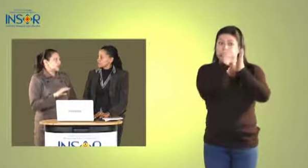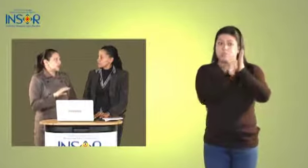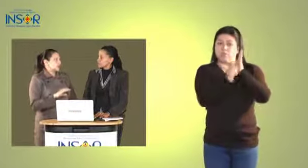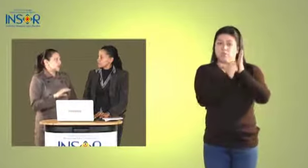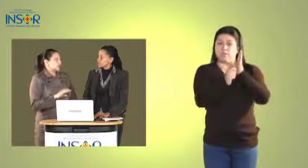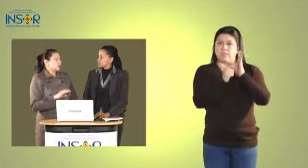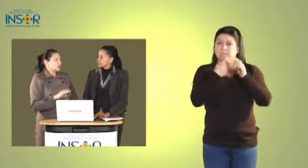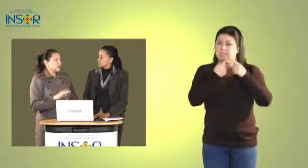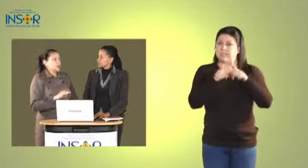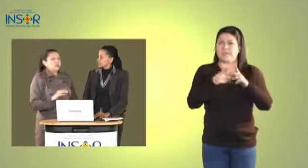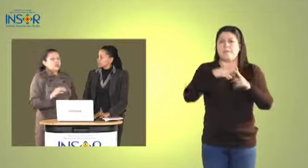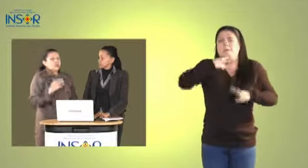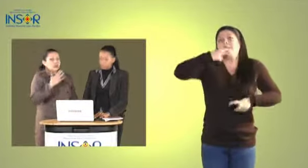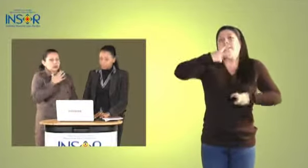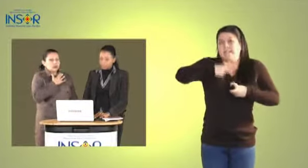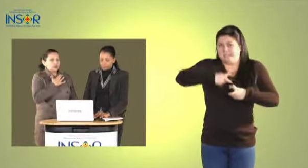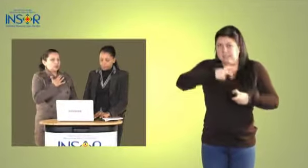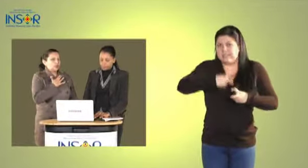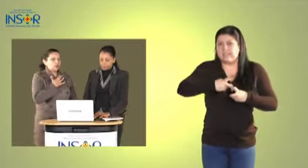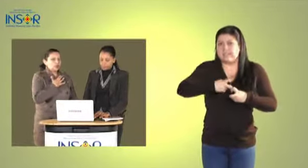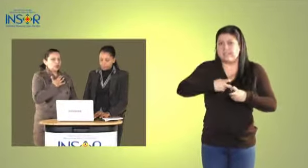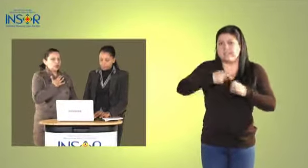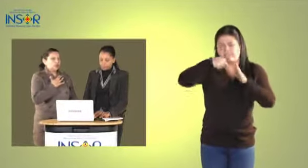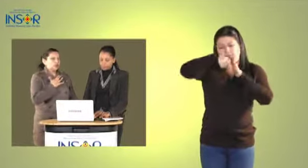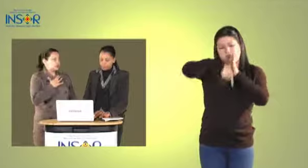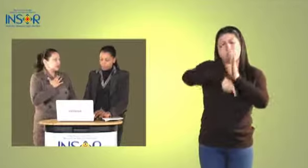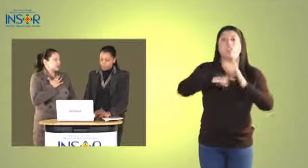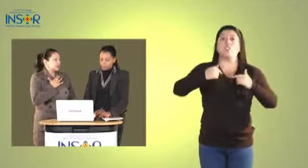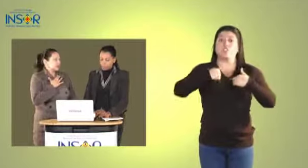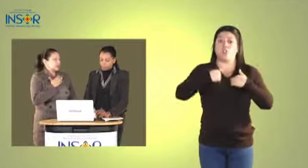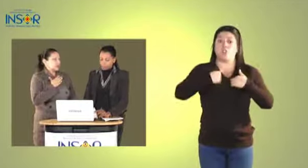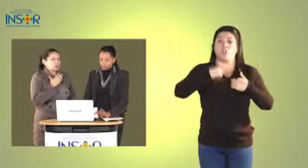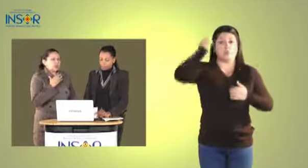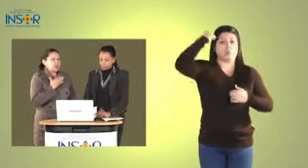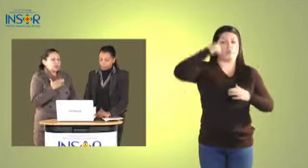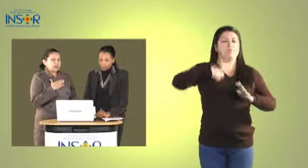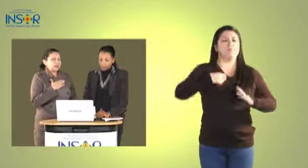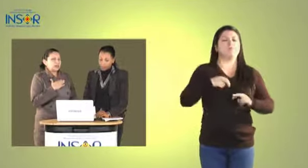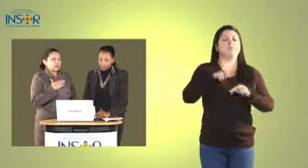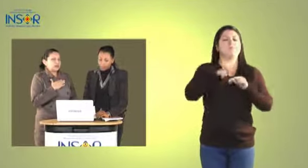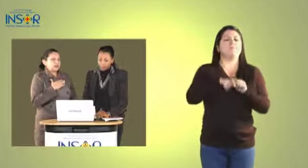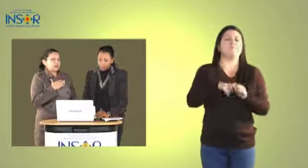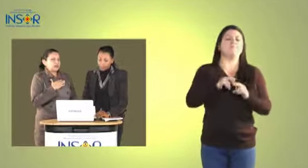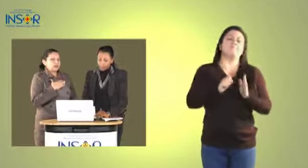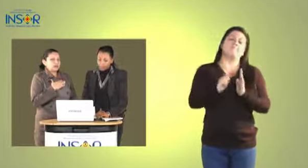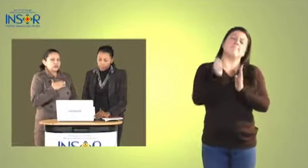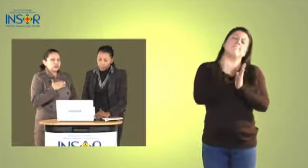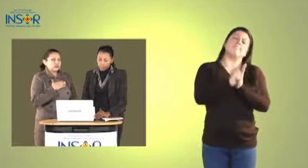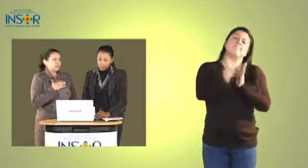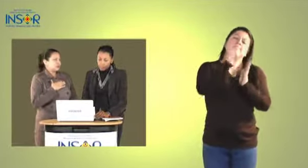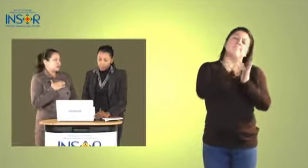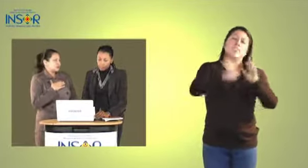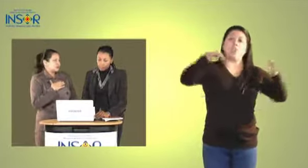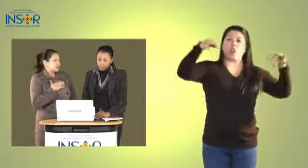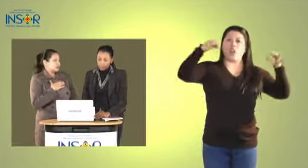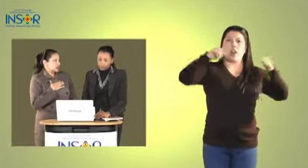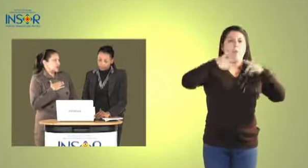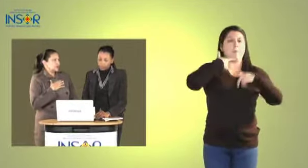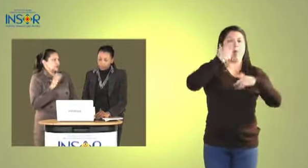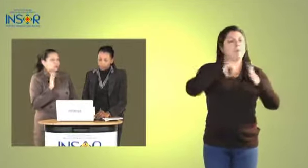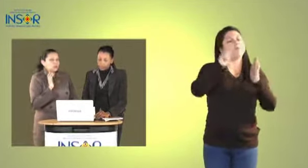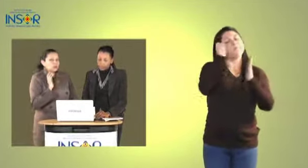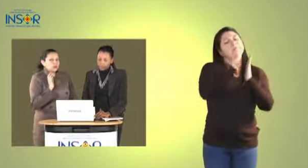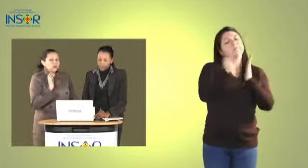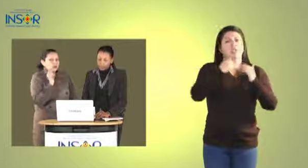es algo un poco más complejo. Cuando yo, profesor, me siento a escribir, tengo una hoja en blanco y empiezo, cada uno tiene un estilo distinto de